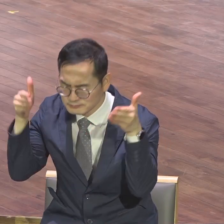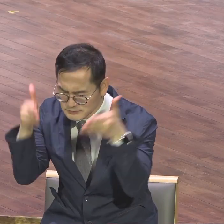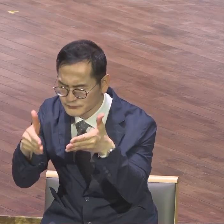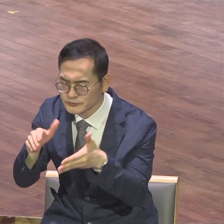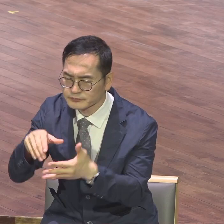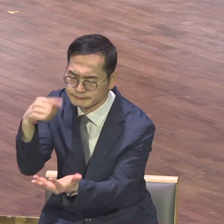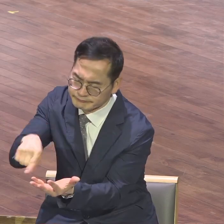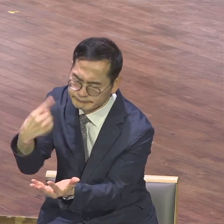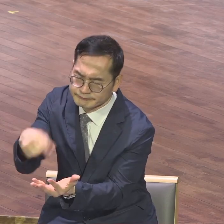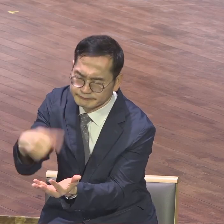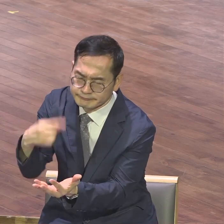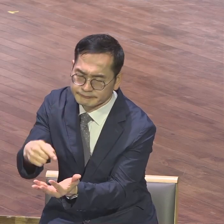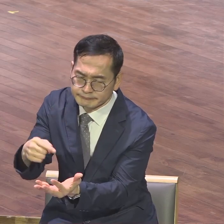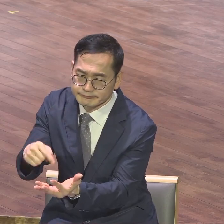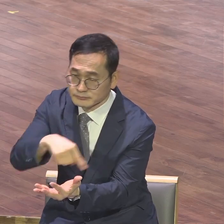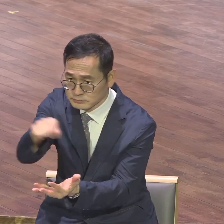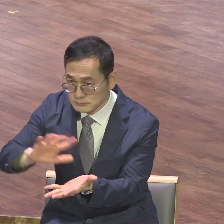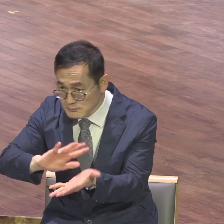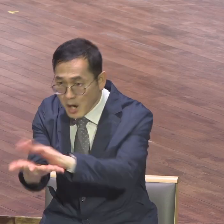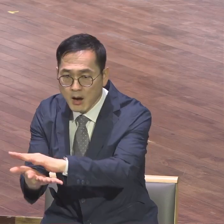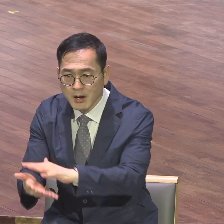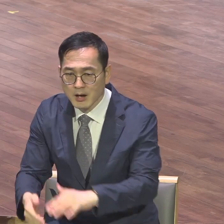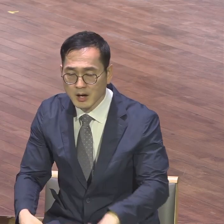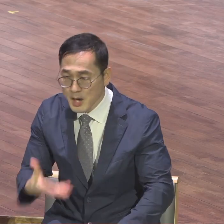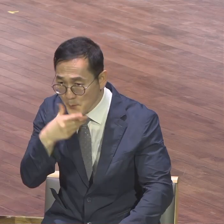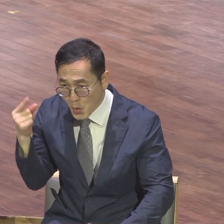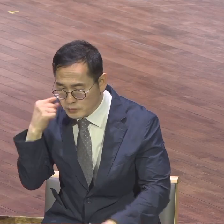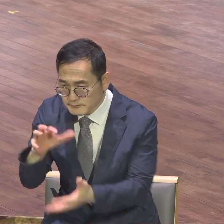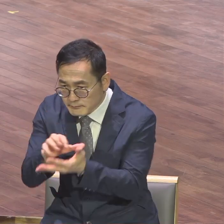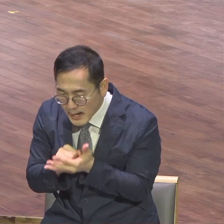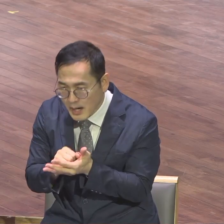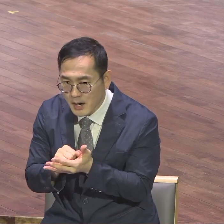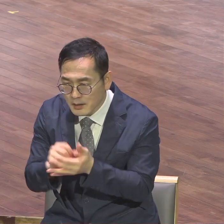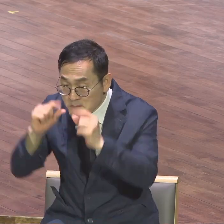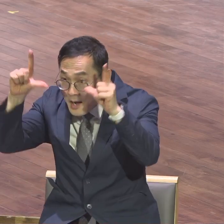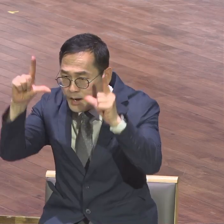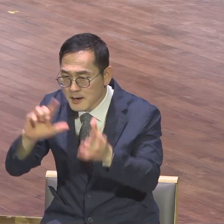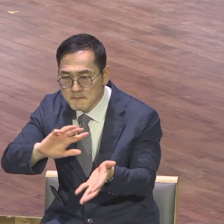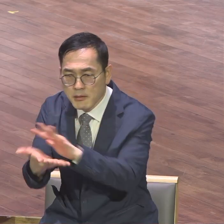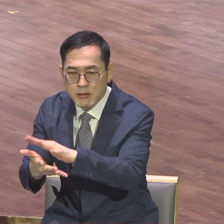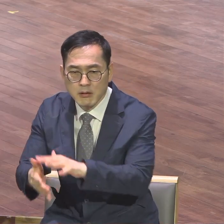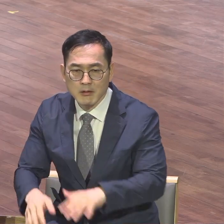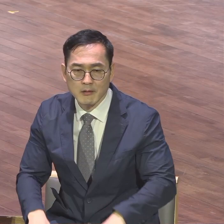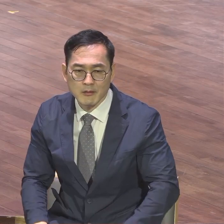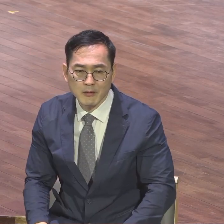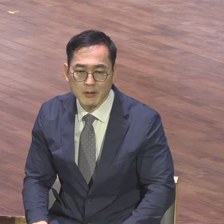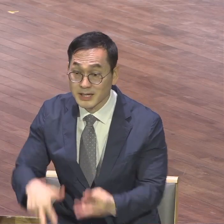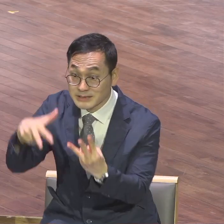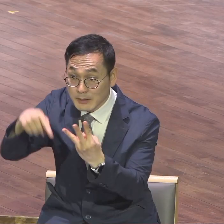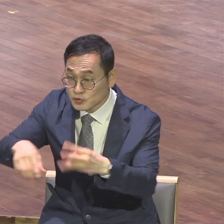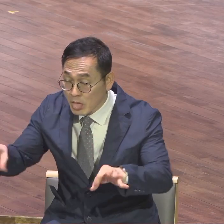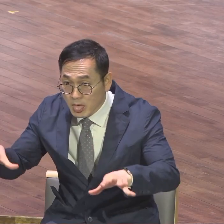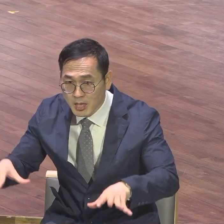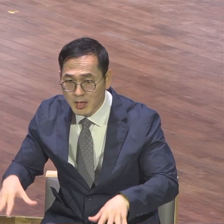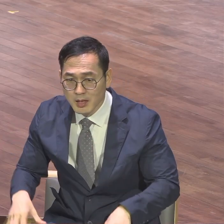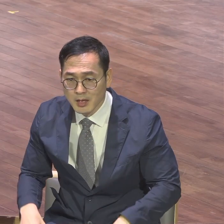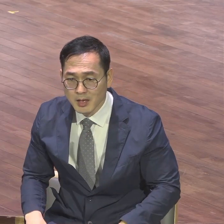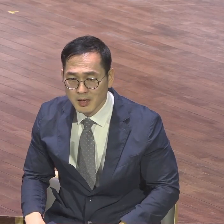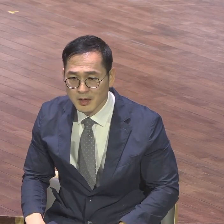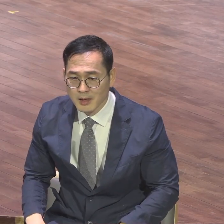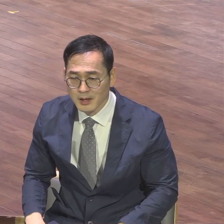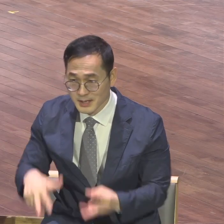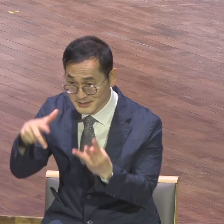해가지고 현장을 뒤집어 놓는 놀라운 증거가 일어났어요. 3주 만에. 3주 동안 대산하고 교회를